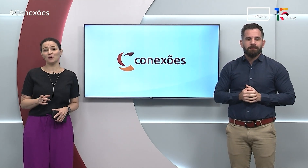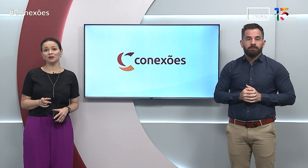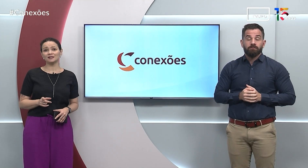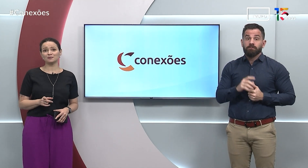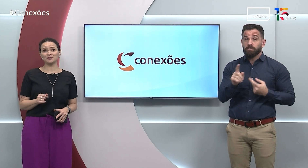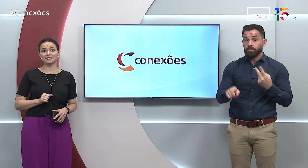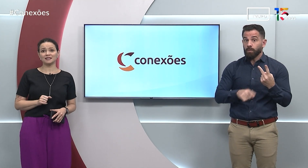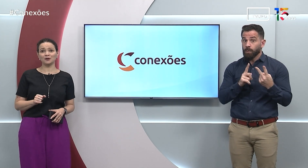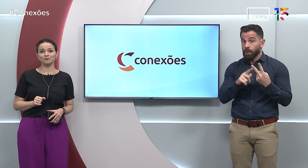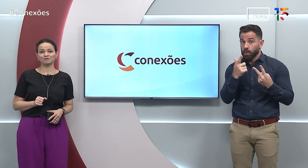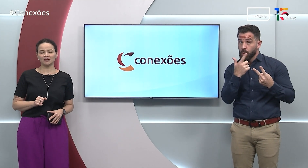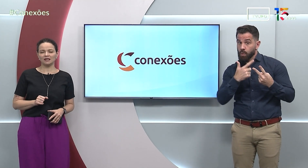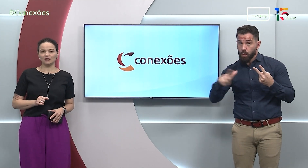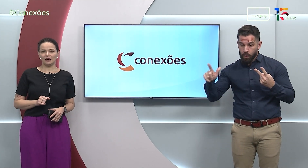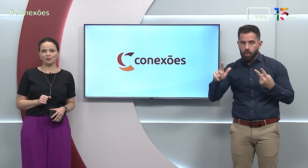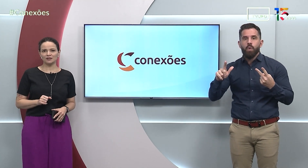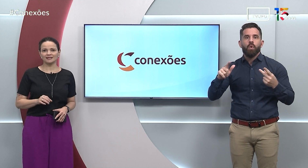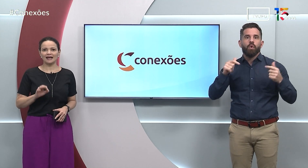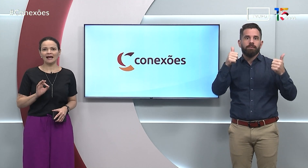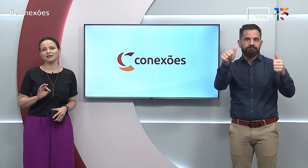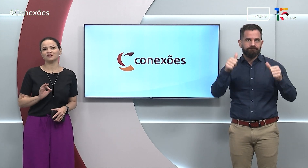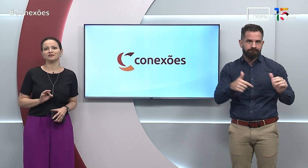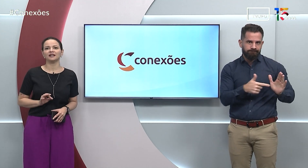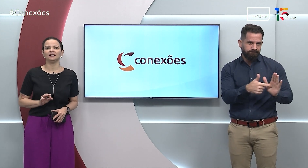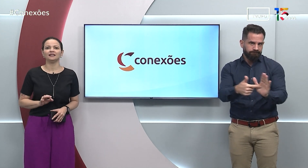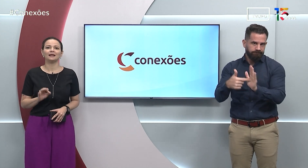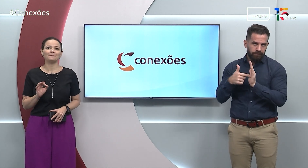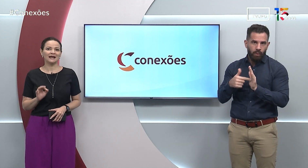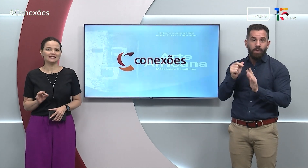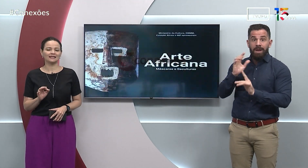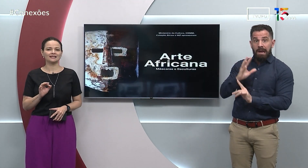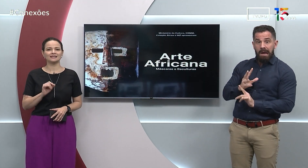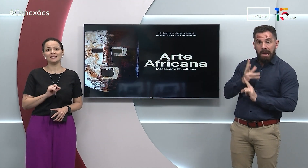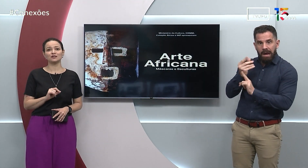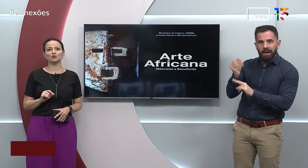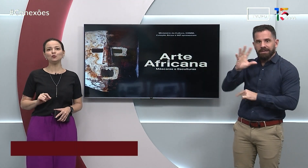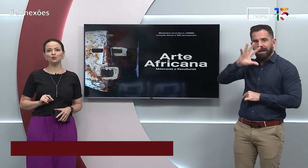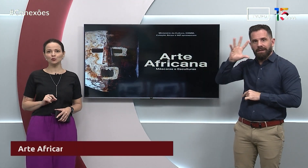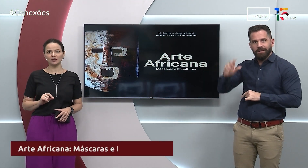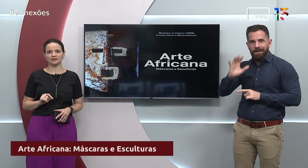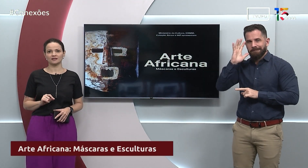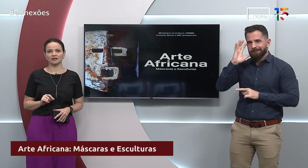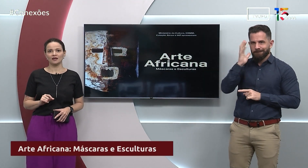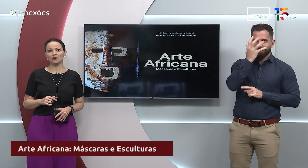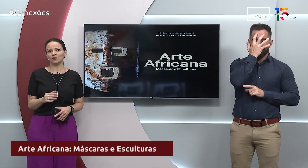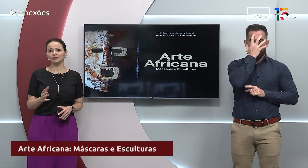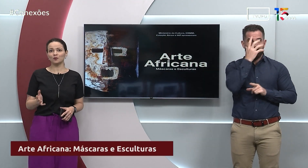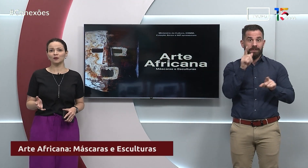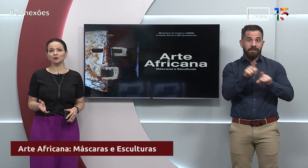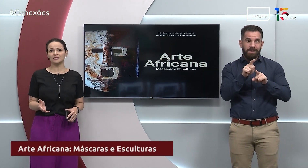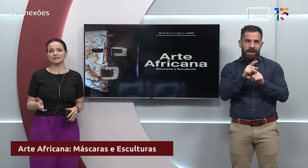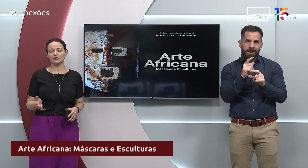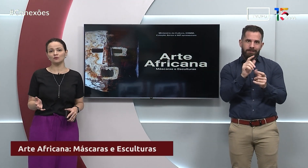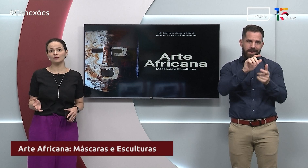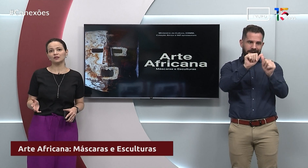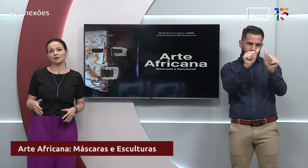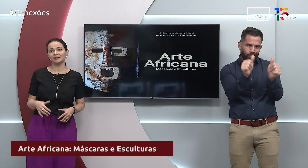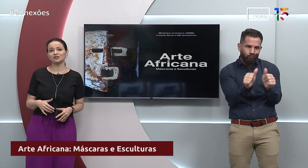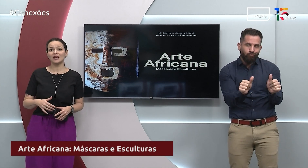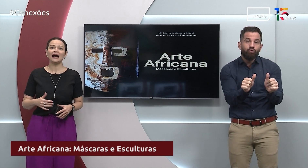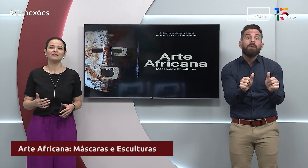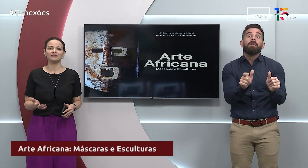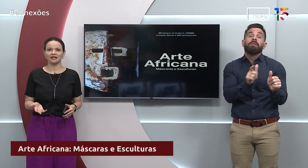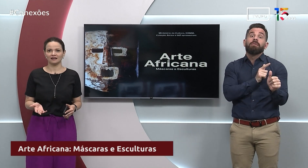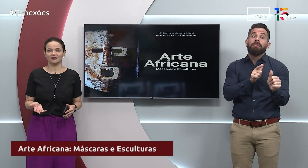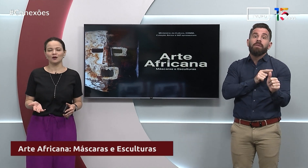Falando de uma outra exposição, a mostra Arte Africana, Máscaras e Esculturas conta com uma coleção